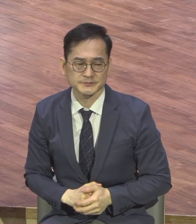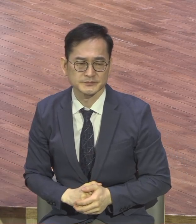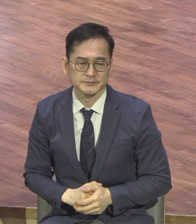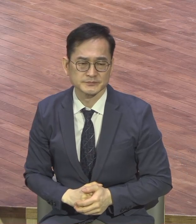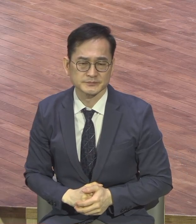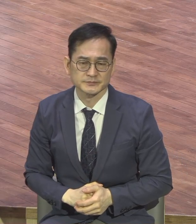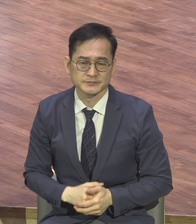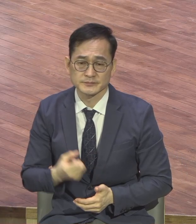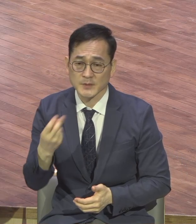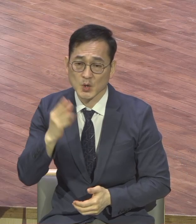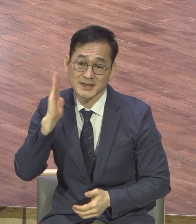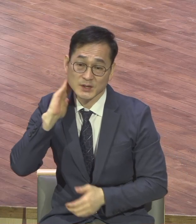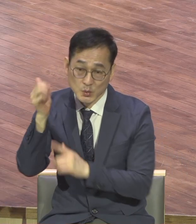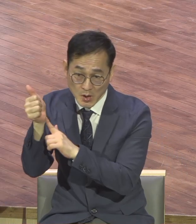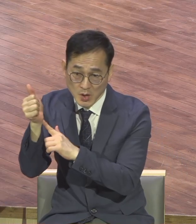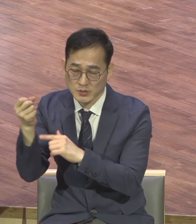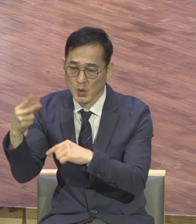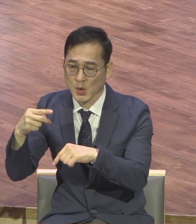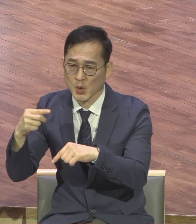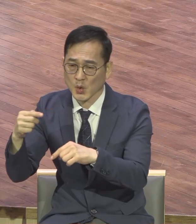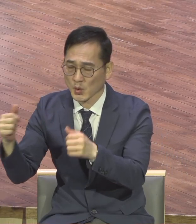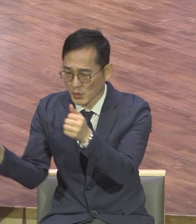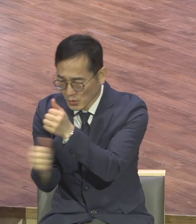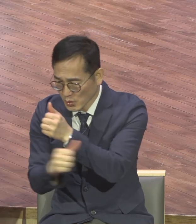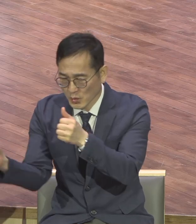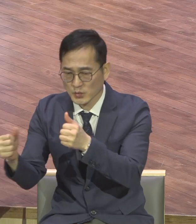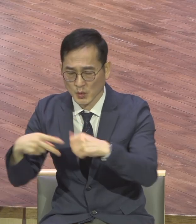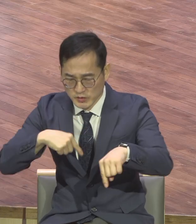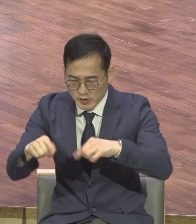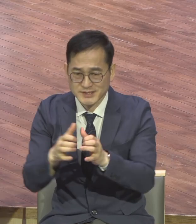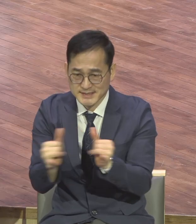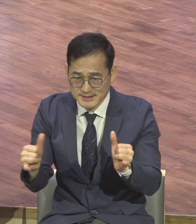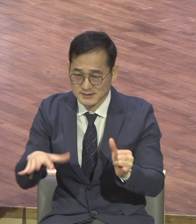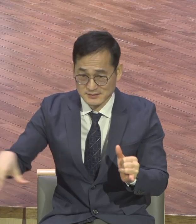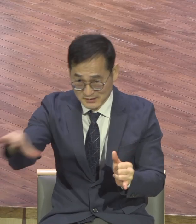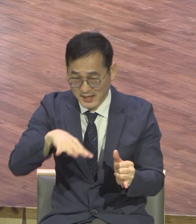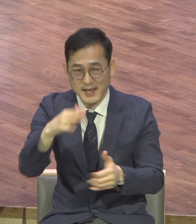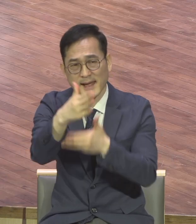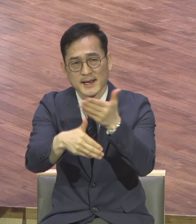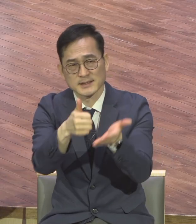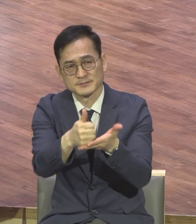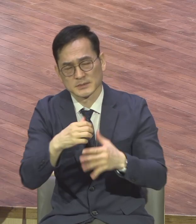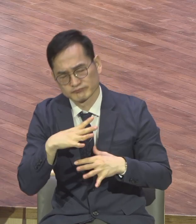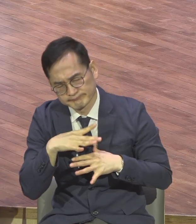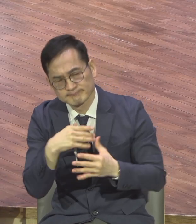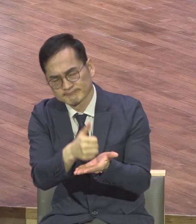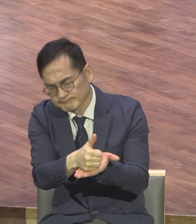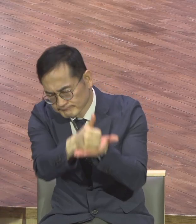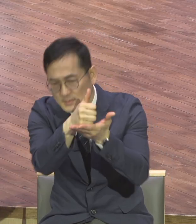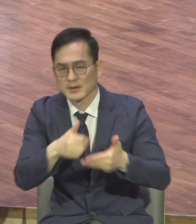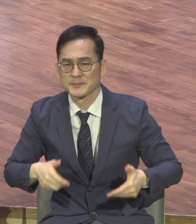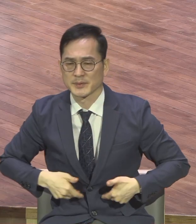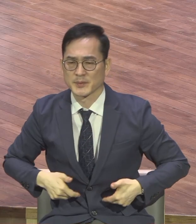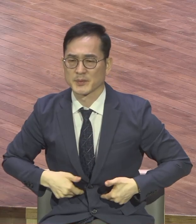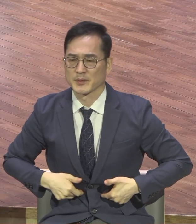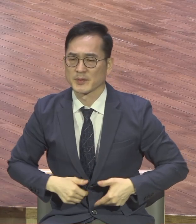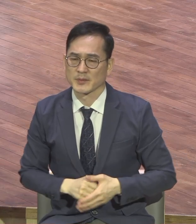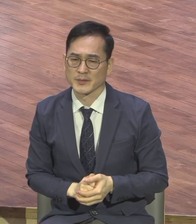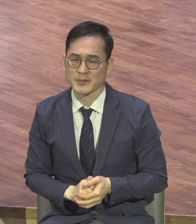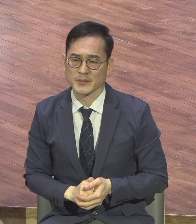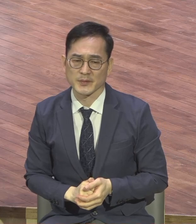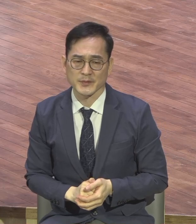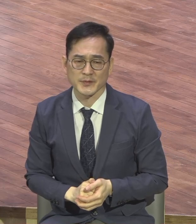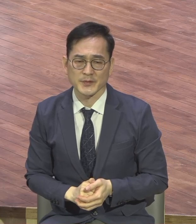무엇보다도 대통령을 비롯한 위정자들이 하나님을 경외해야 돼요. 하나님을 믿어야 돼요. 하나님이 지혜를 주셔야